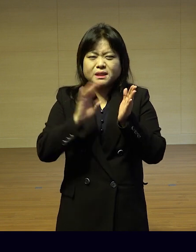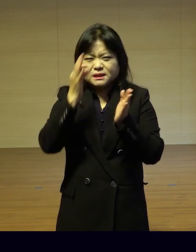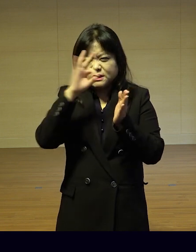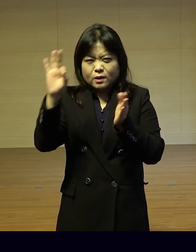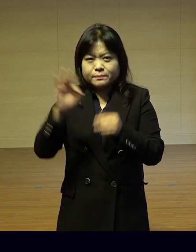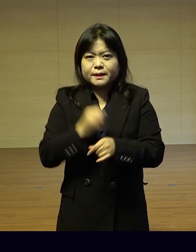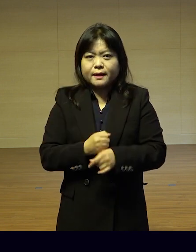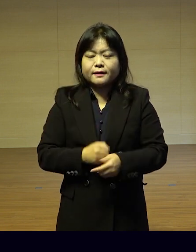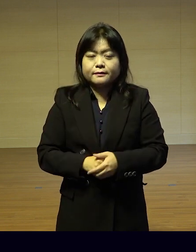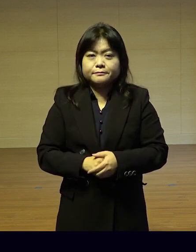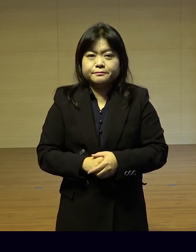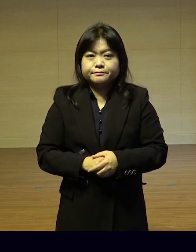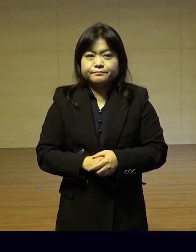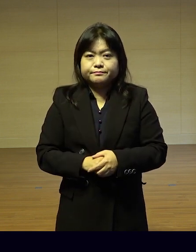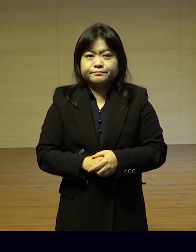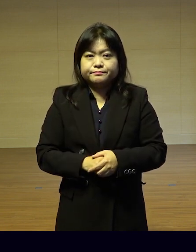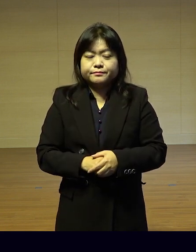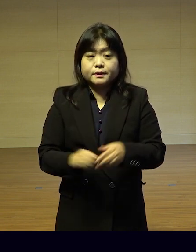합니다.